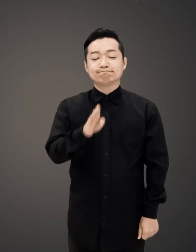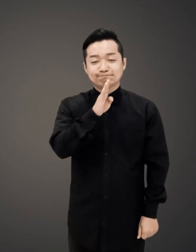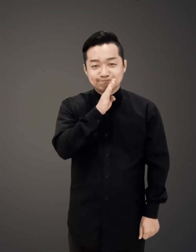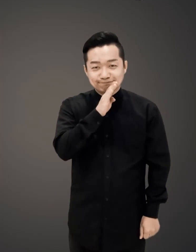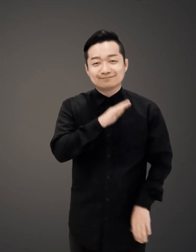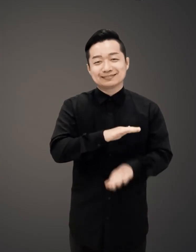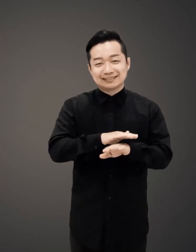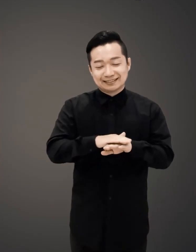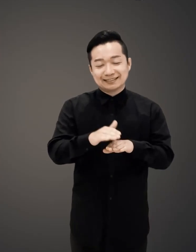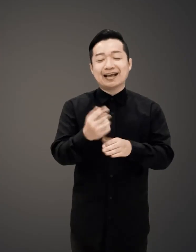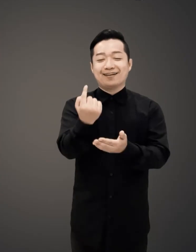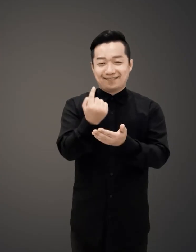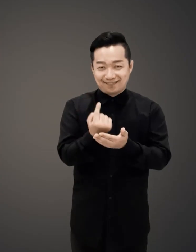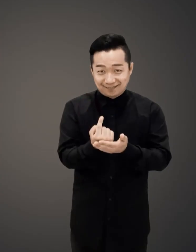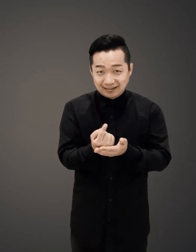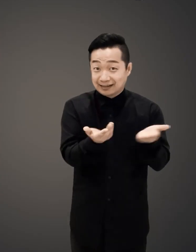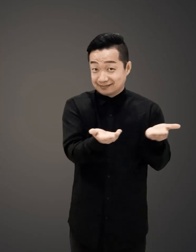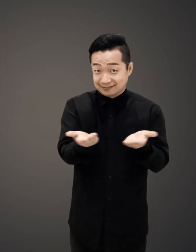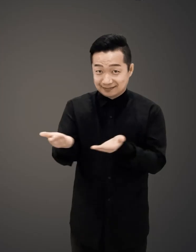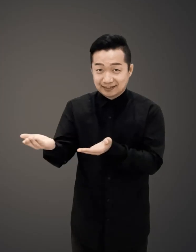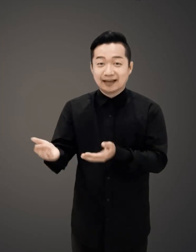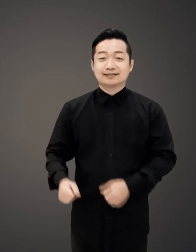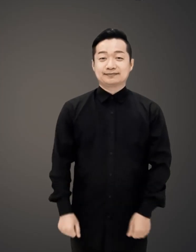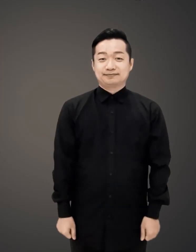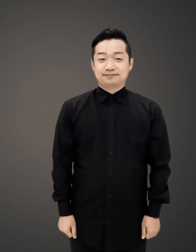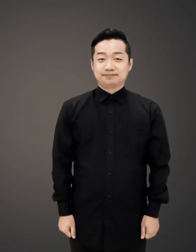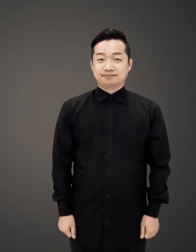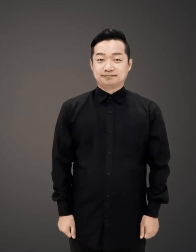그럼요. 잘 오셨어요. 이쪽으로 오세요.